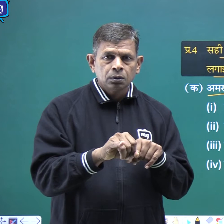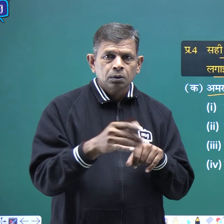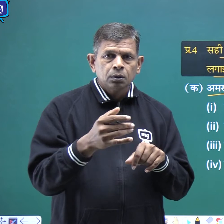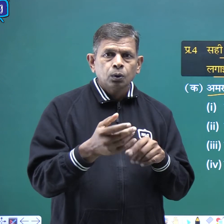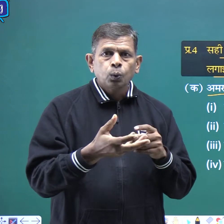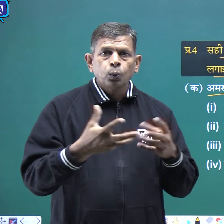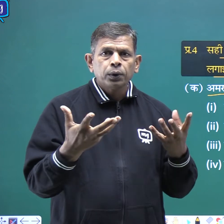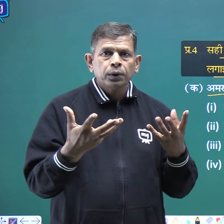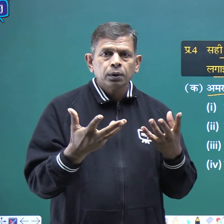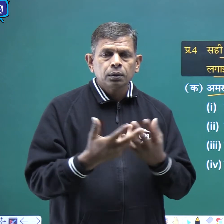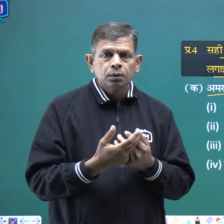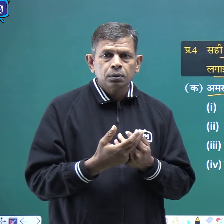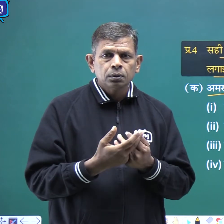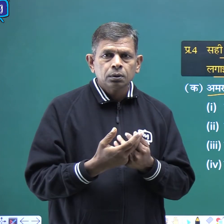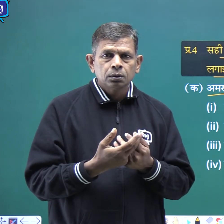किसी